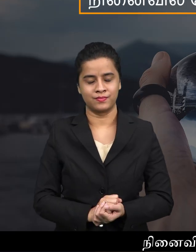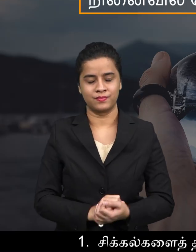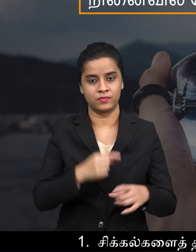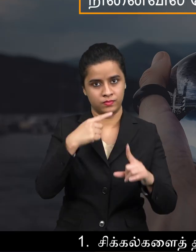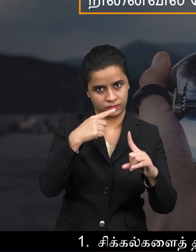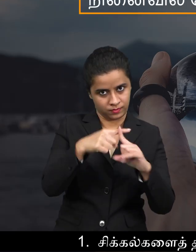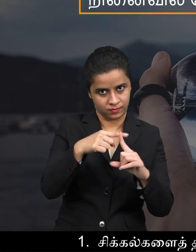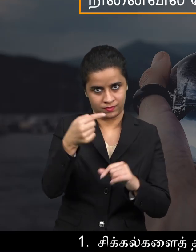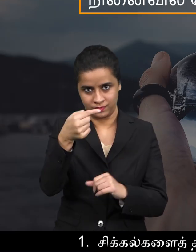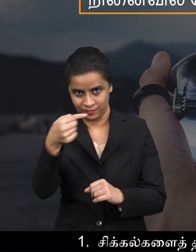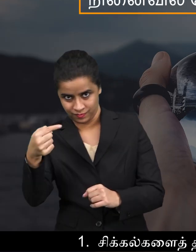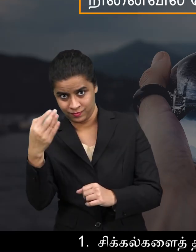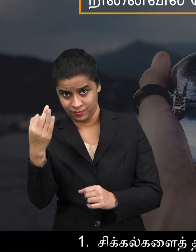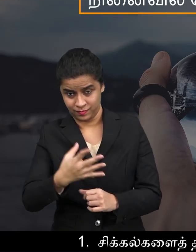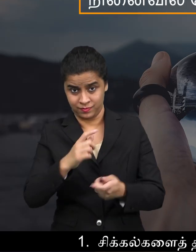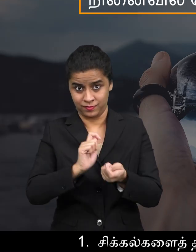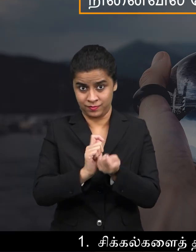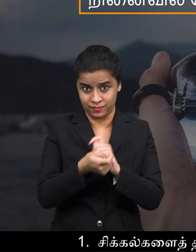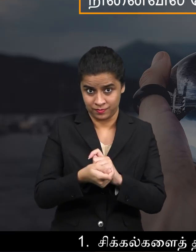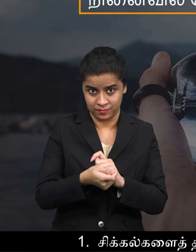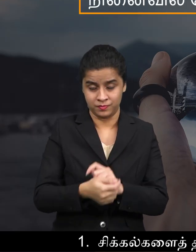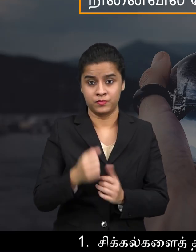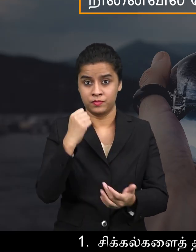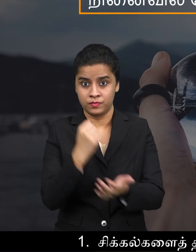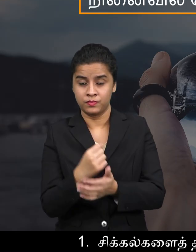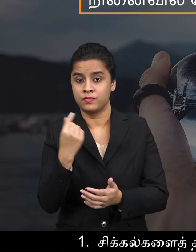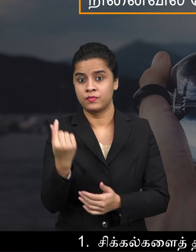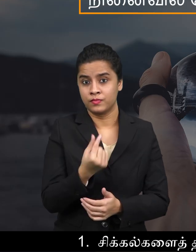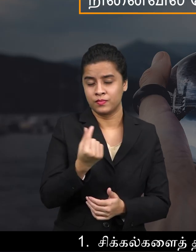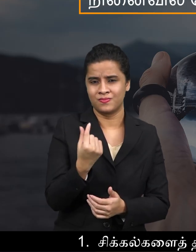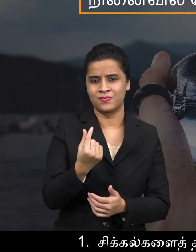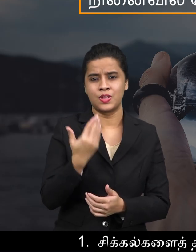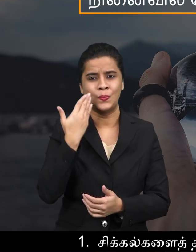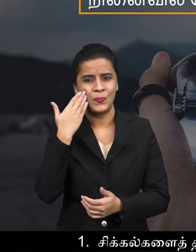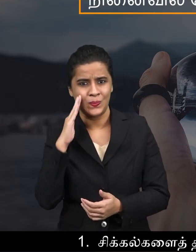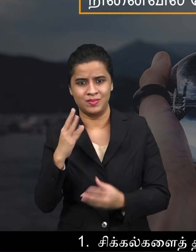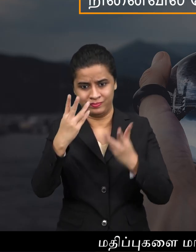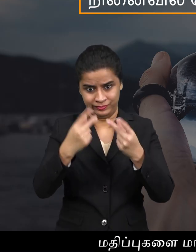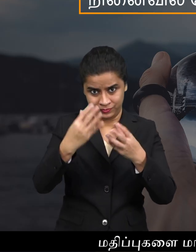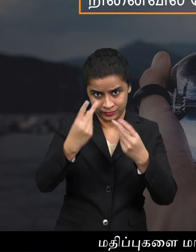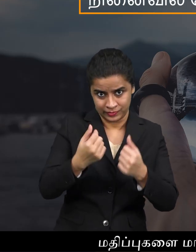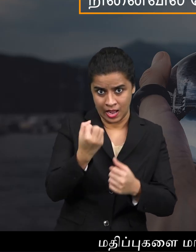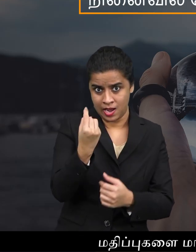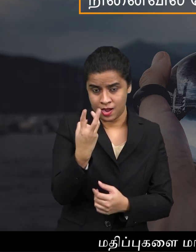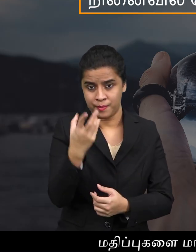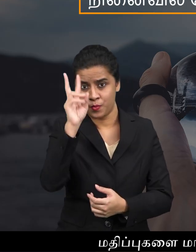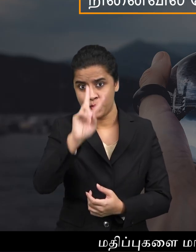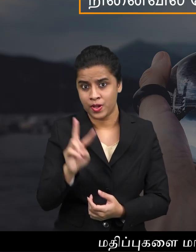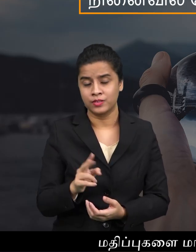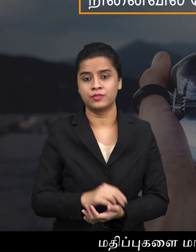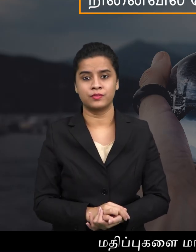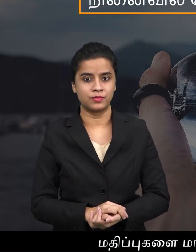கொள்ளுங்கள், சிக்கல்களை தீர்க்கும் போது u, v, f மற்றும் rக்கான எண் மதிப்புகளை